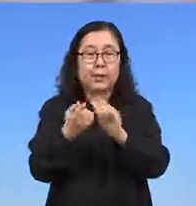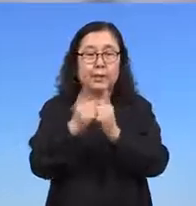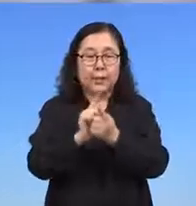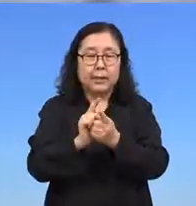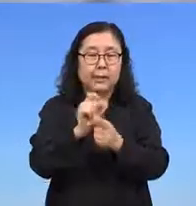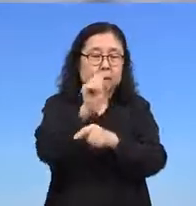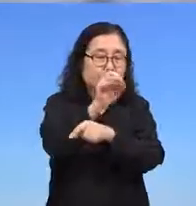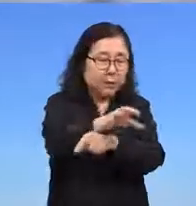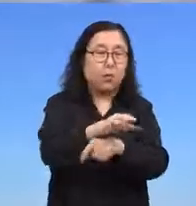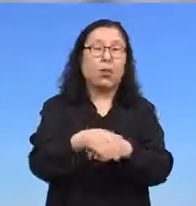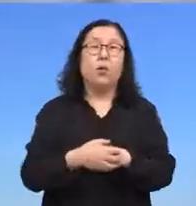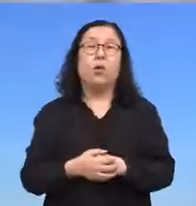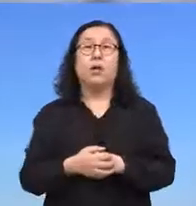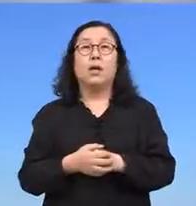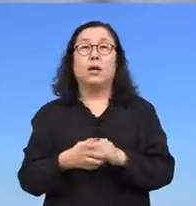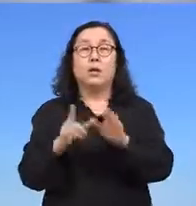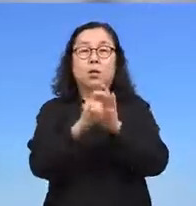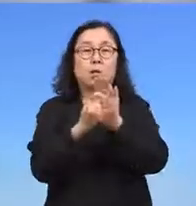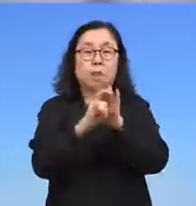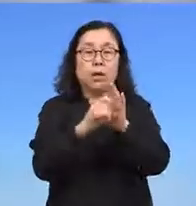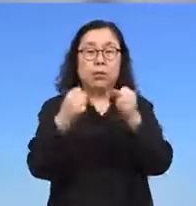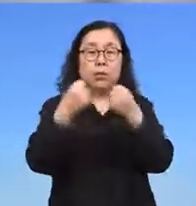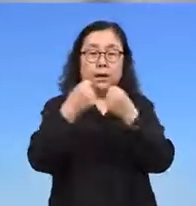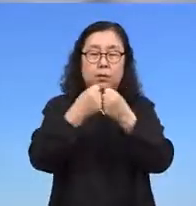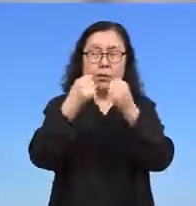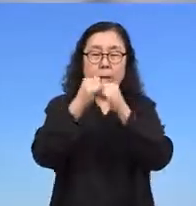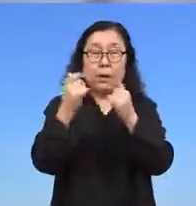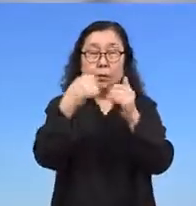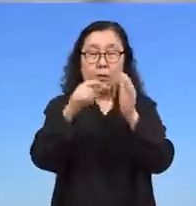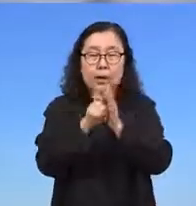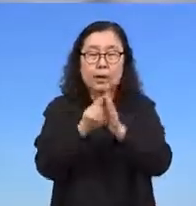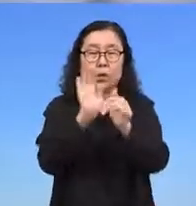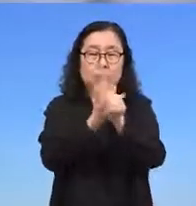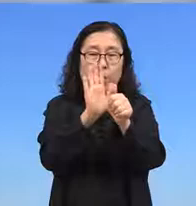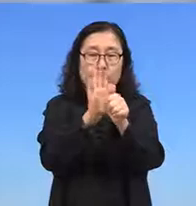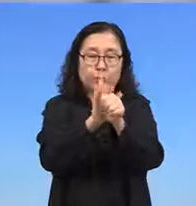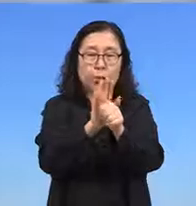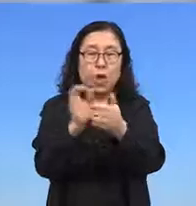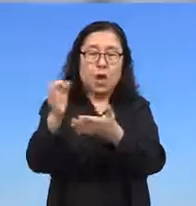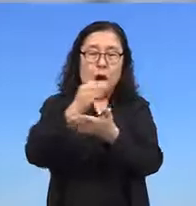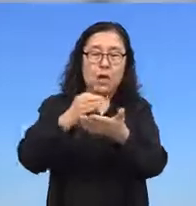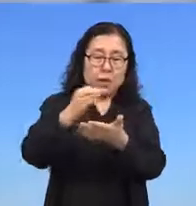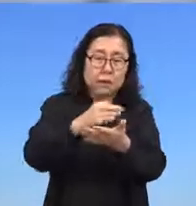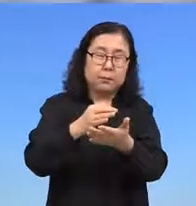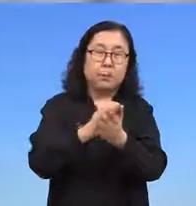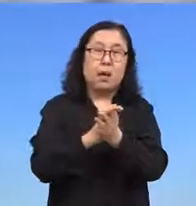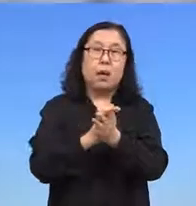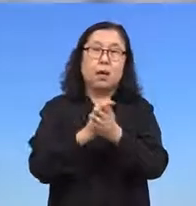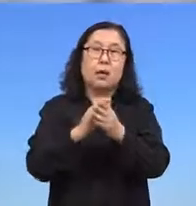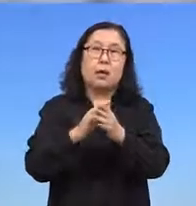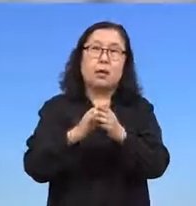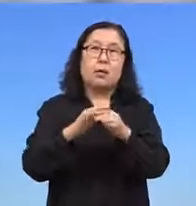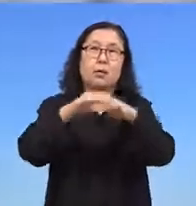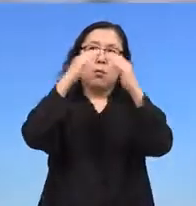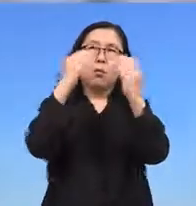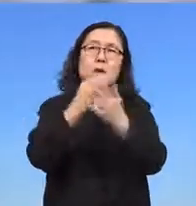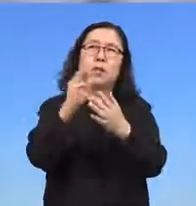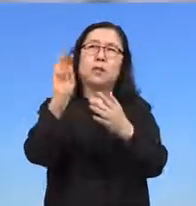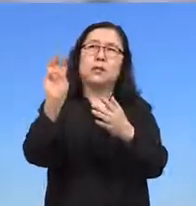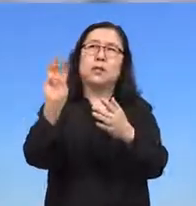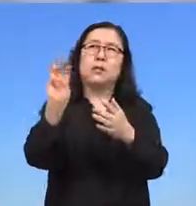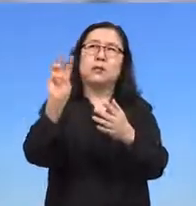운동을 벌이고, 또 코로나로 싸우는 분들을 위하여 그들을 격려하는 헌금을 하자 그랬는데, 지금 제 기억으로